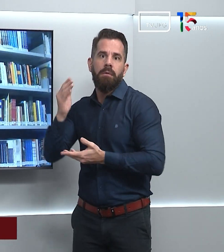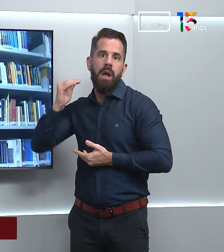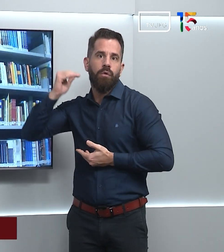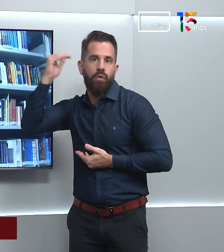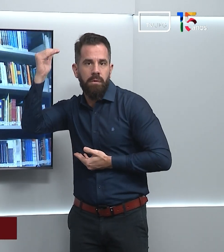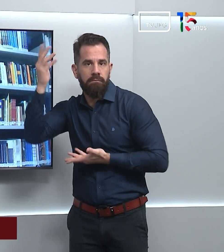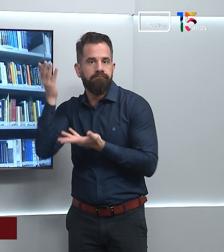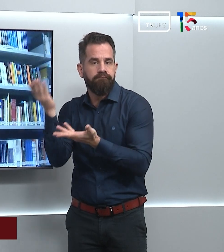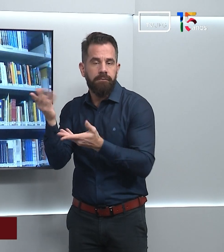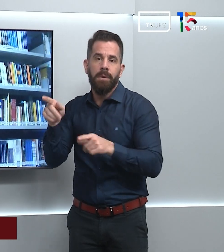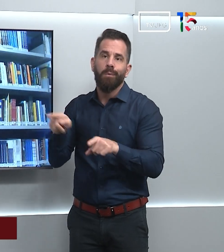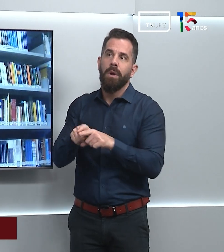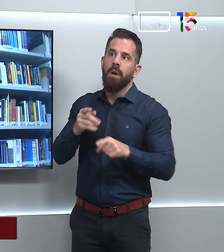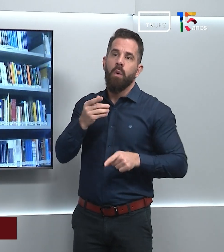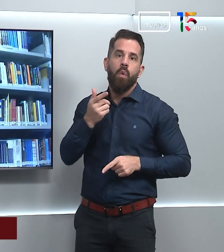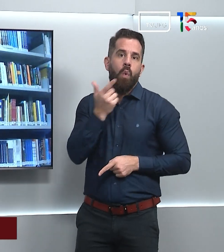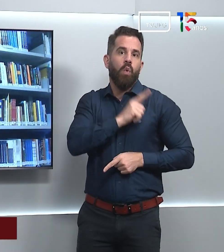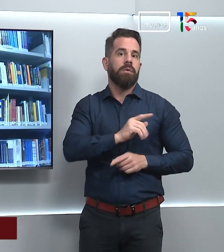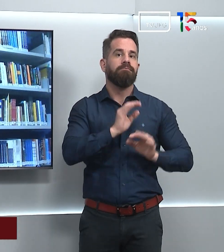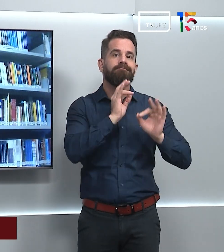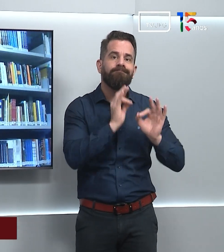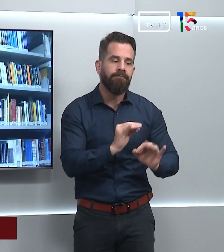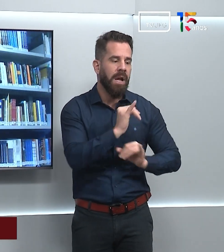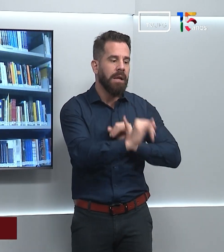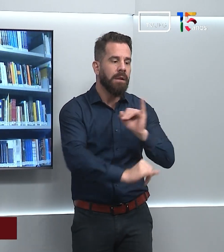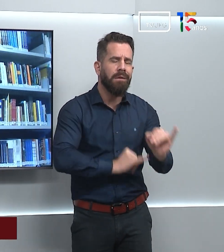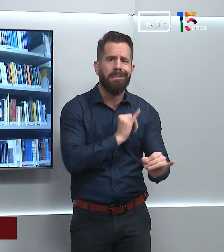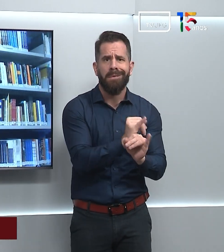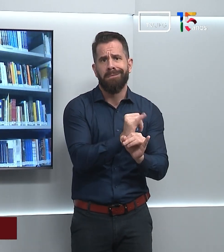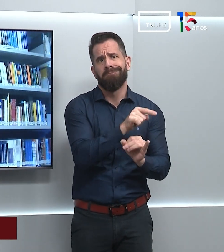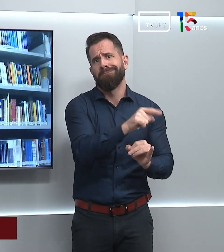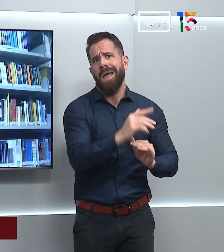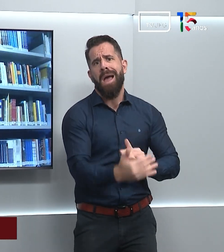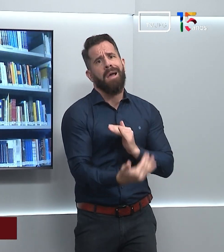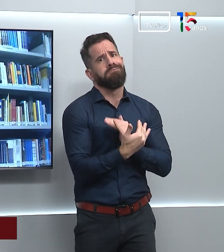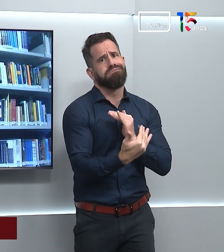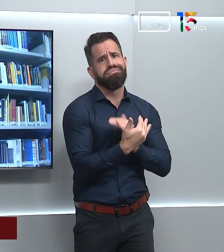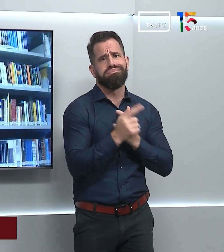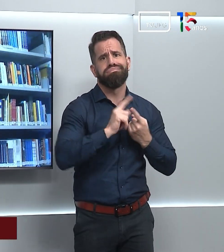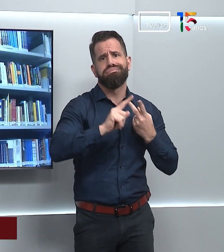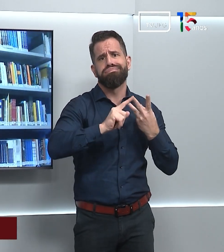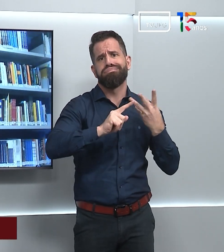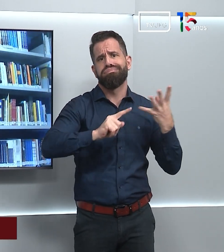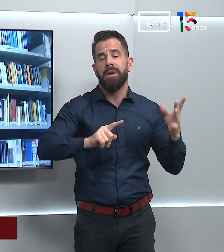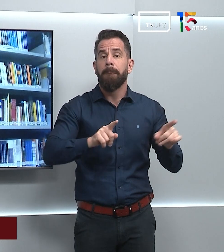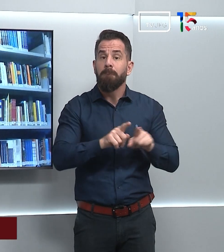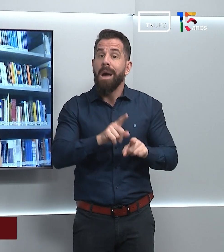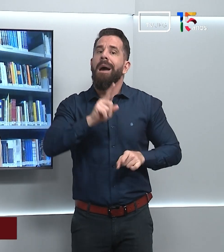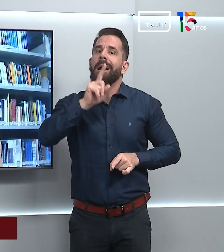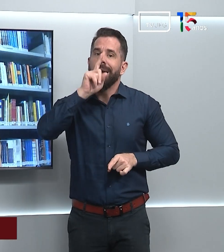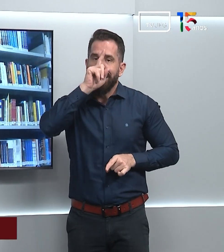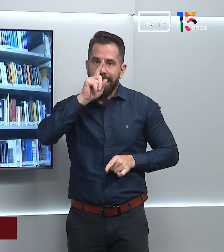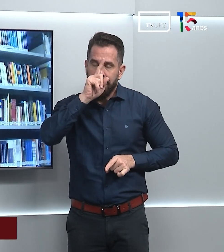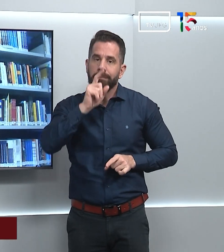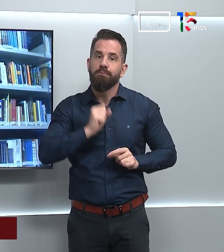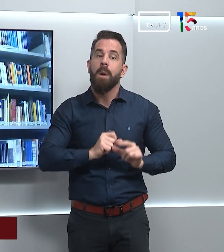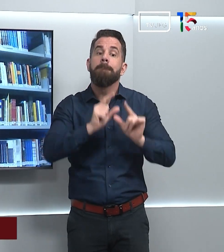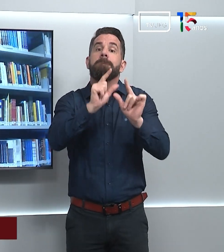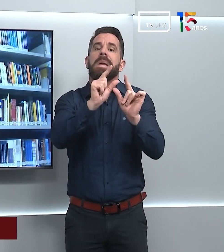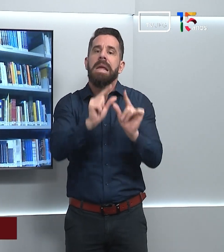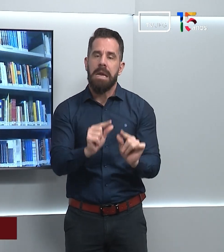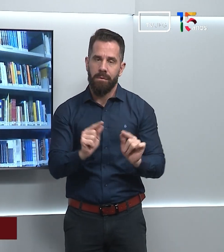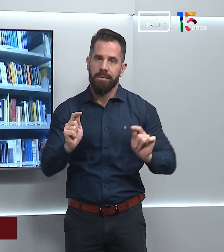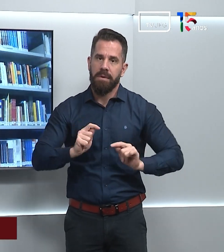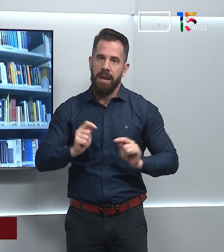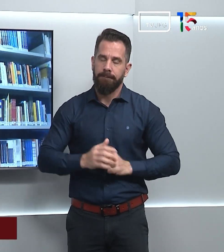o aproveitamento, né, de fato, das muitas oportunidades e para a mitigação dos danos que podem existir.